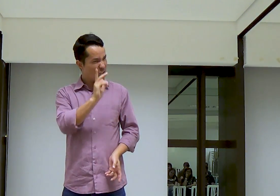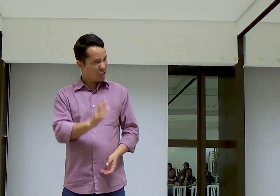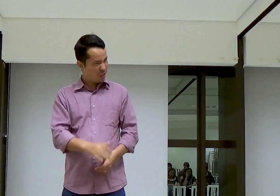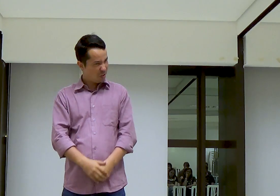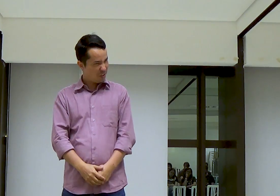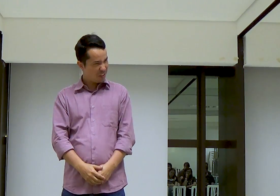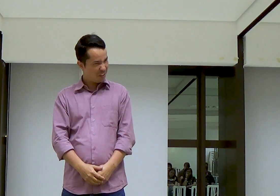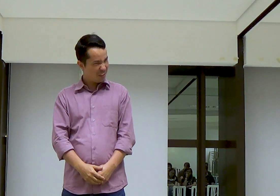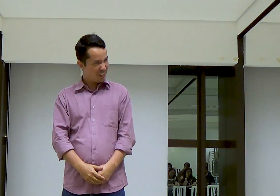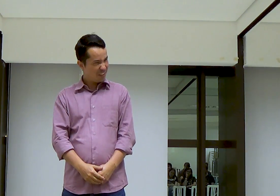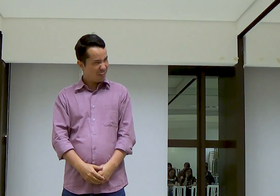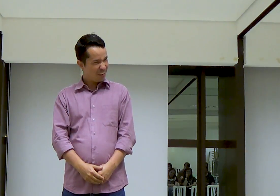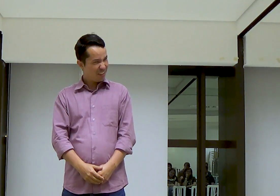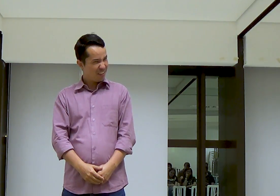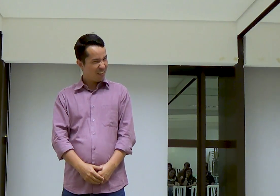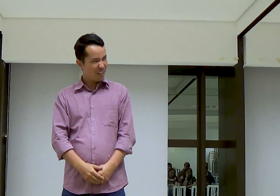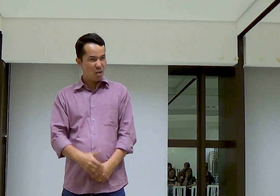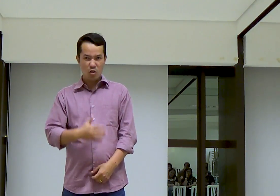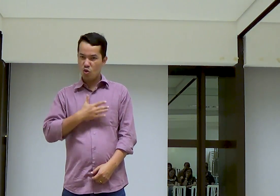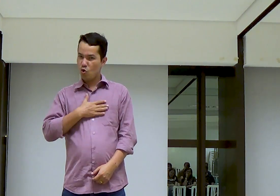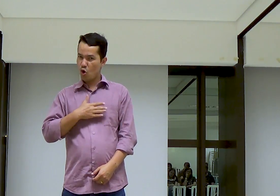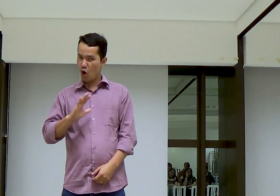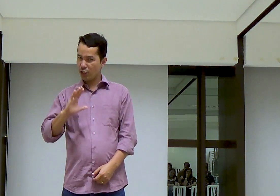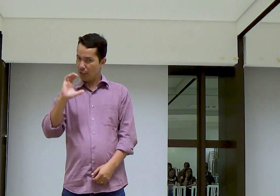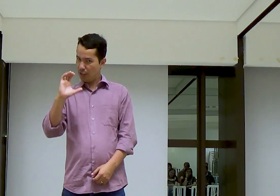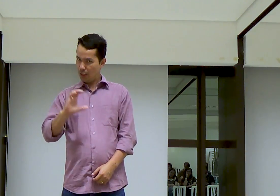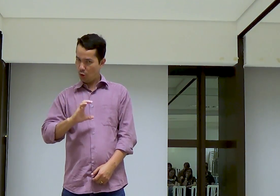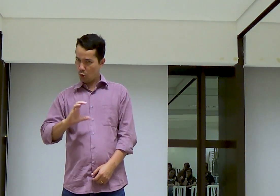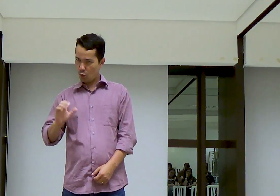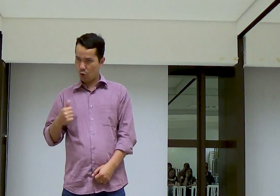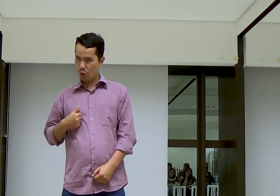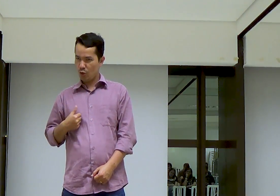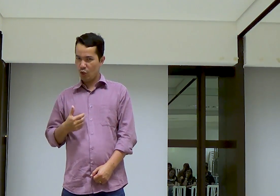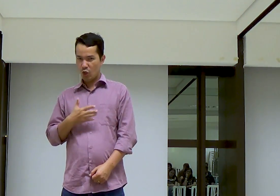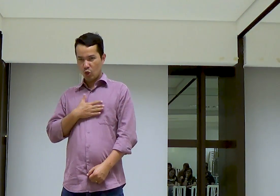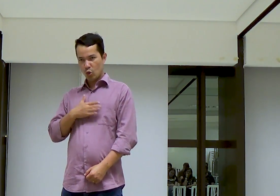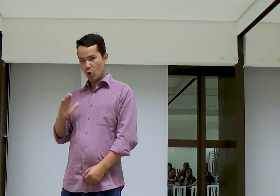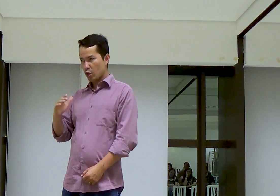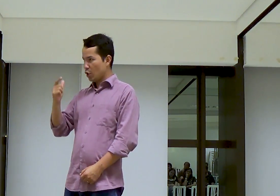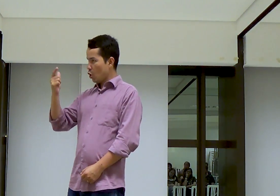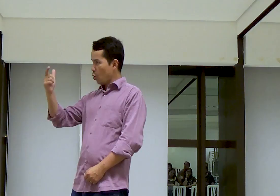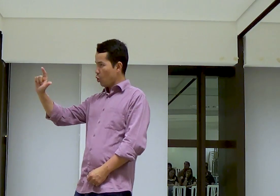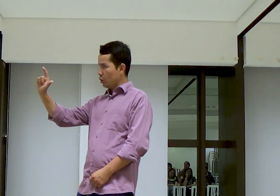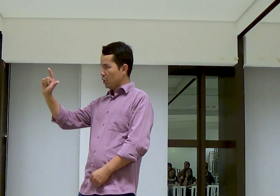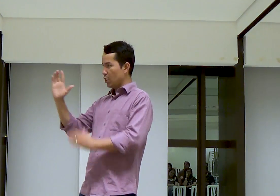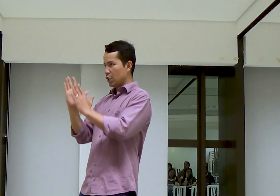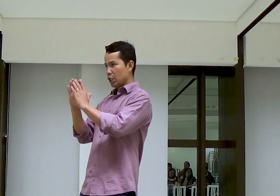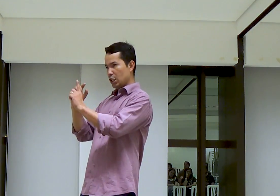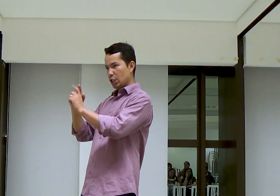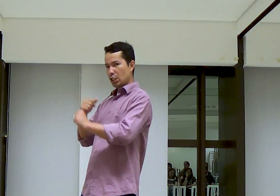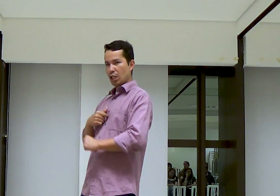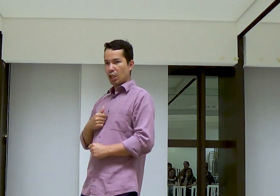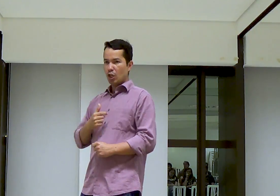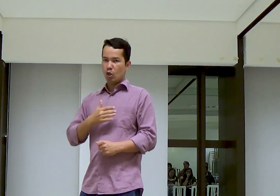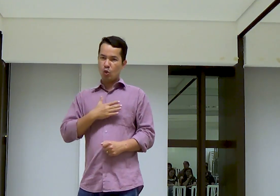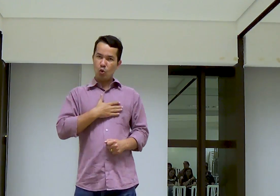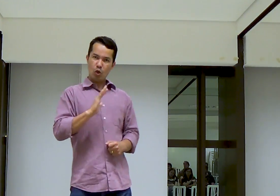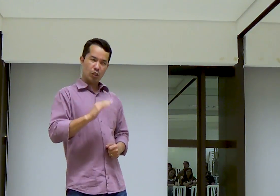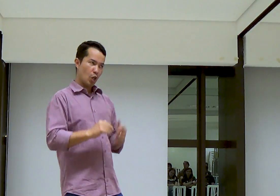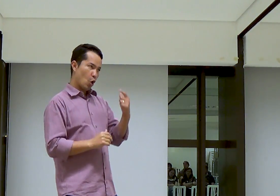meio orgulhoso, sabe, meio metido, não gosto de católico, eu não gosto de outra